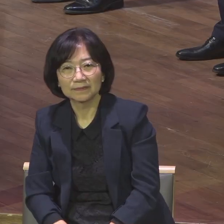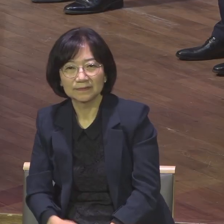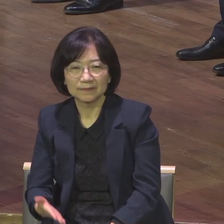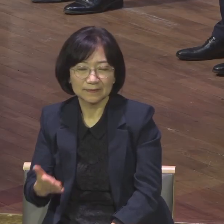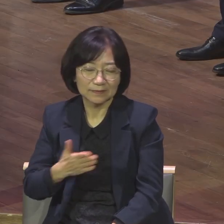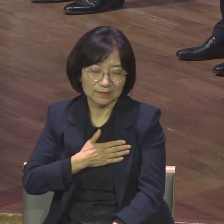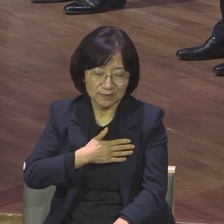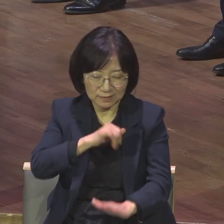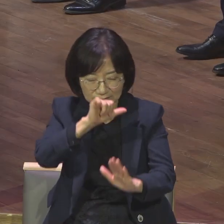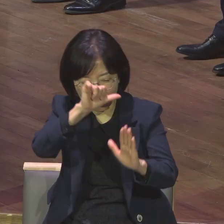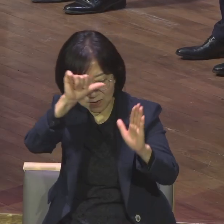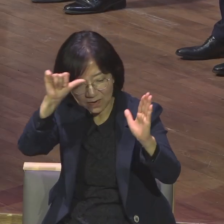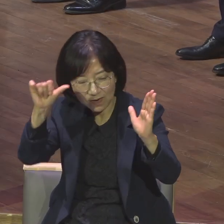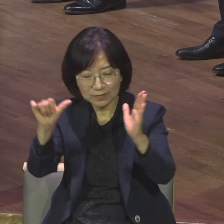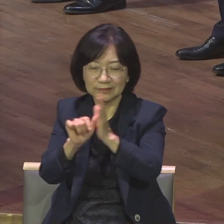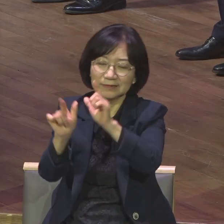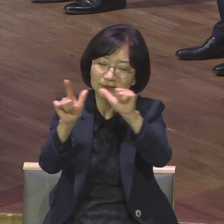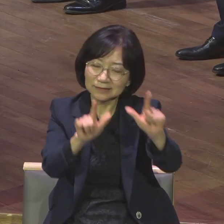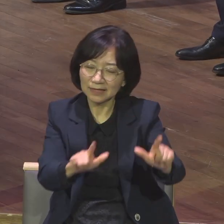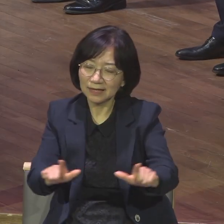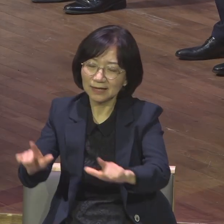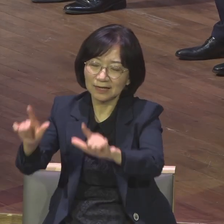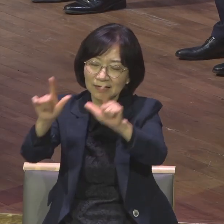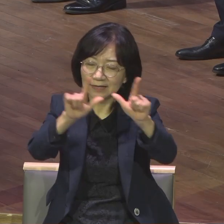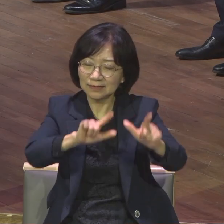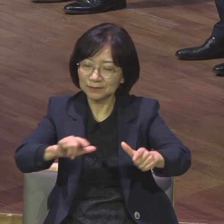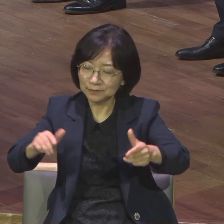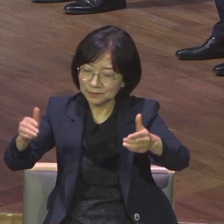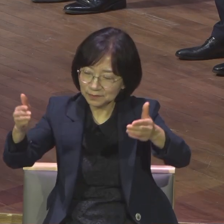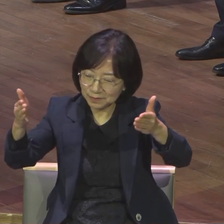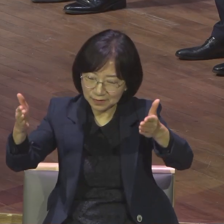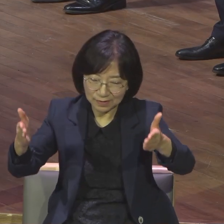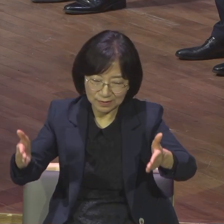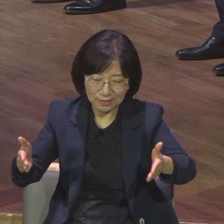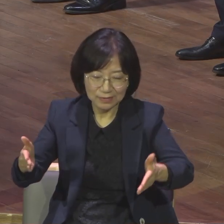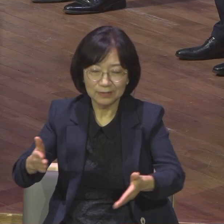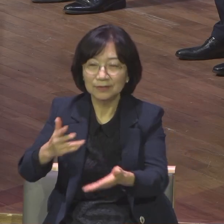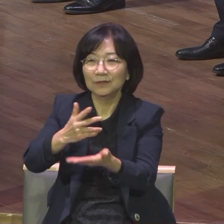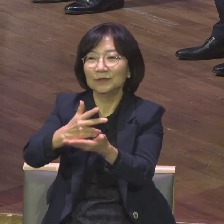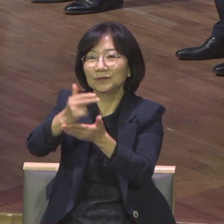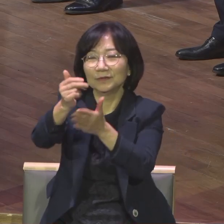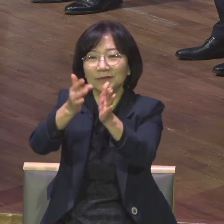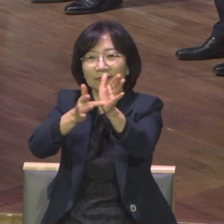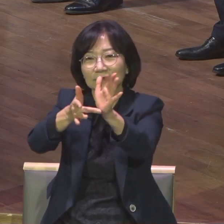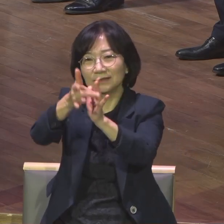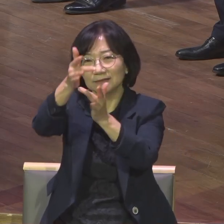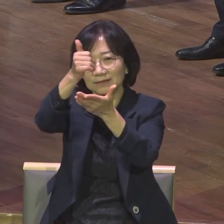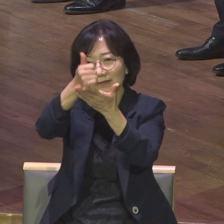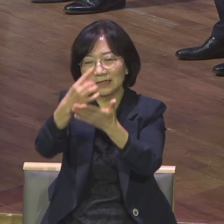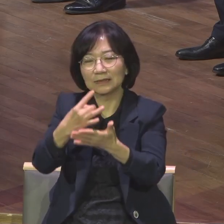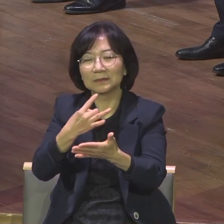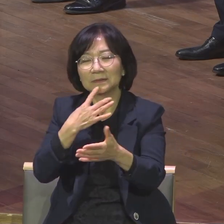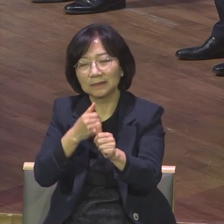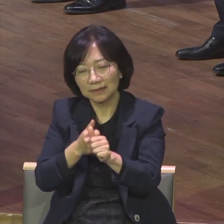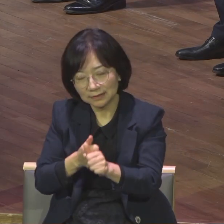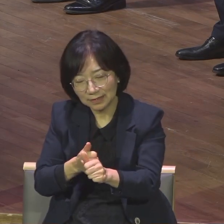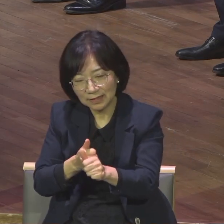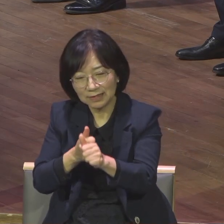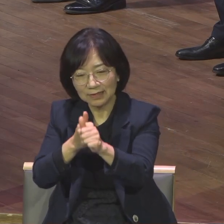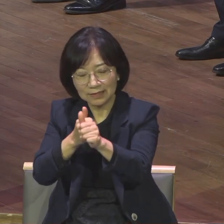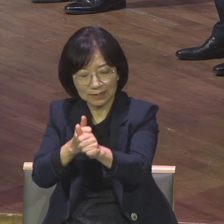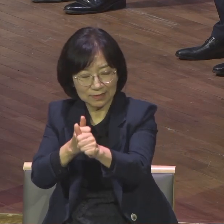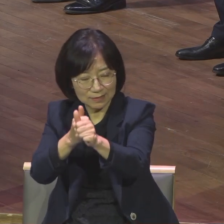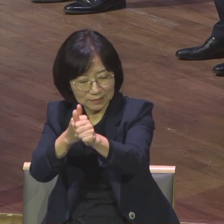나의 일생 사는 동안 주 예수만